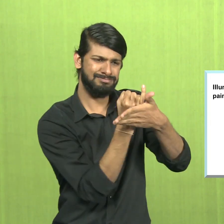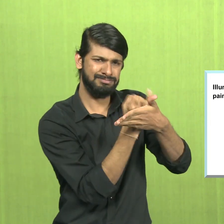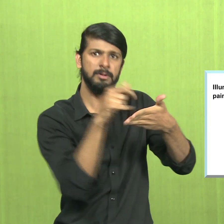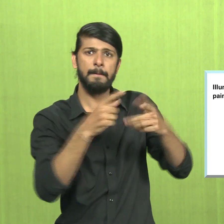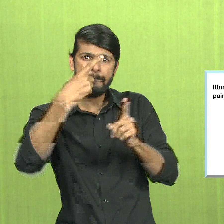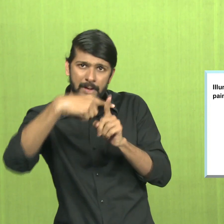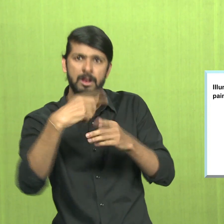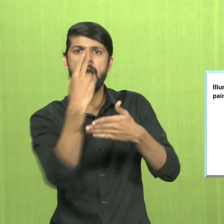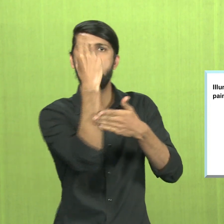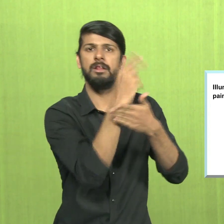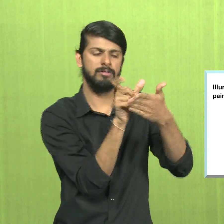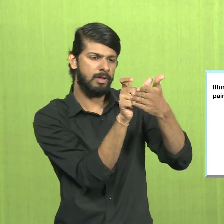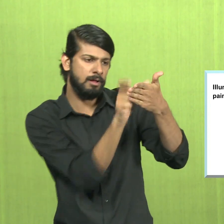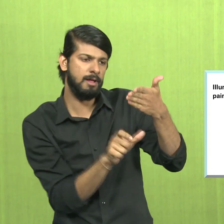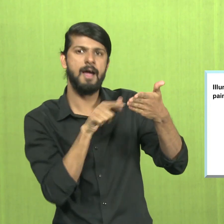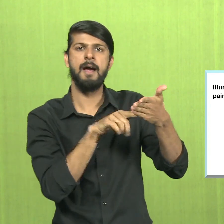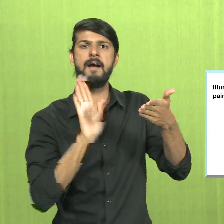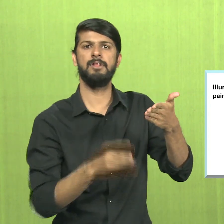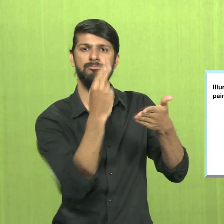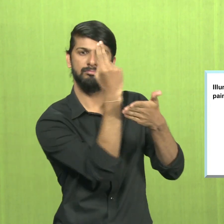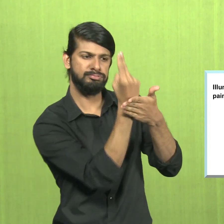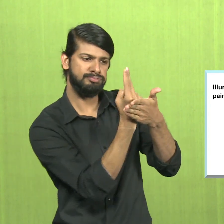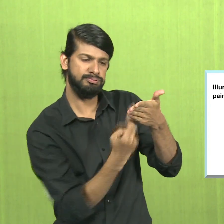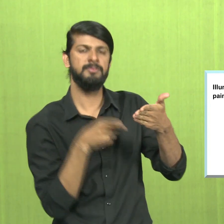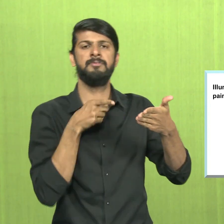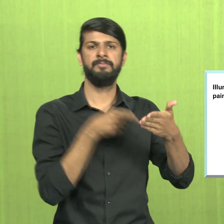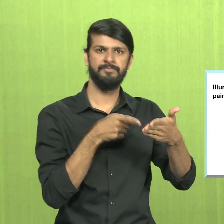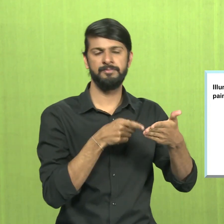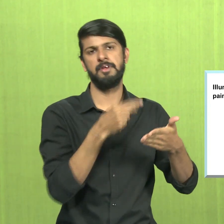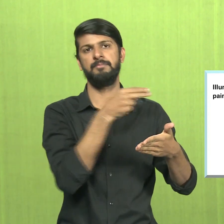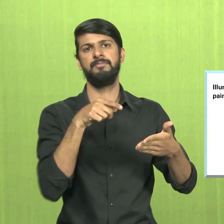इन कैलीग्राफी एक पॉइंट सेलेब्स पेंटिंग्स